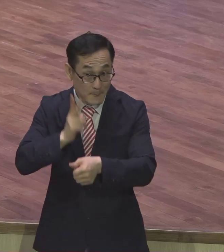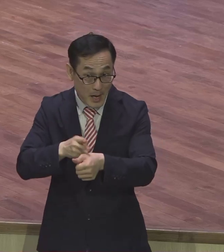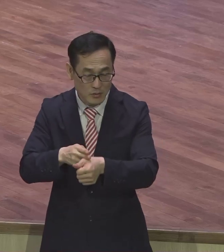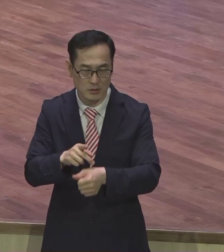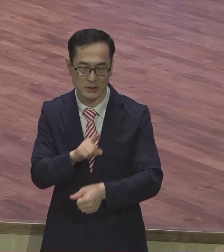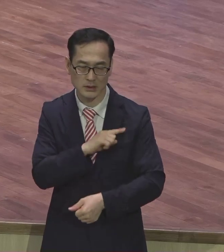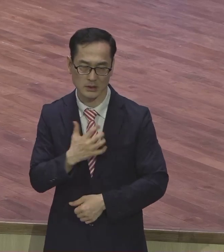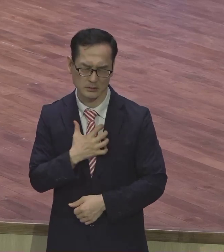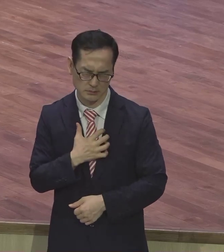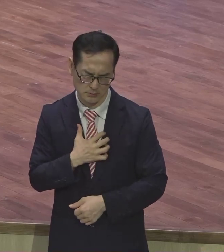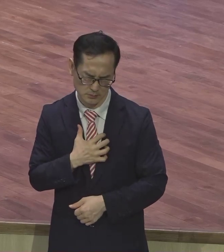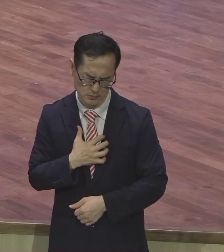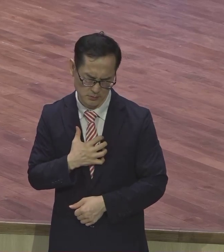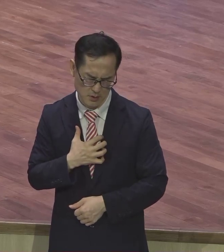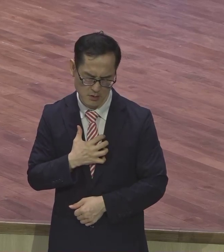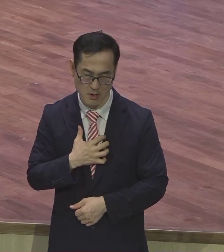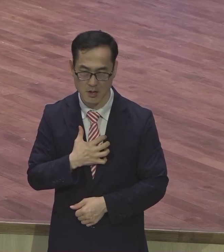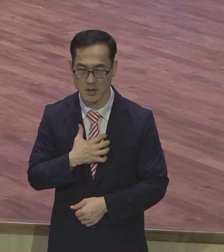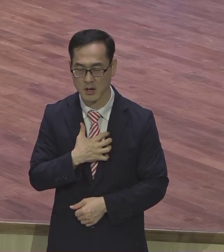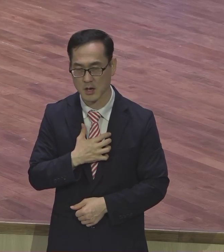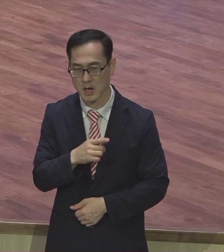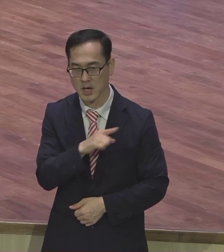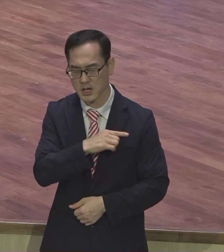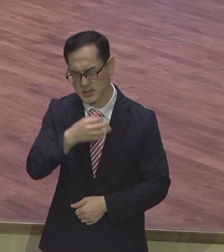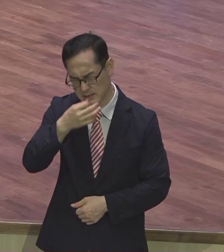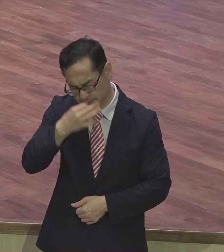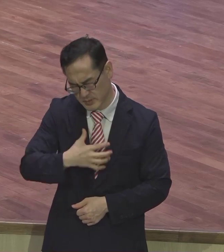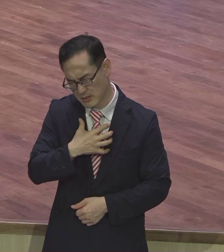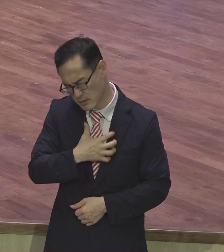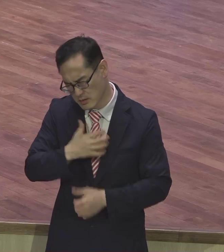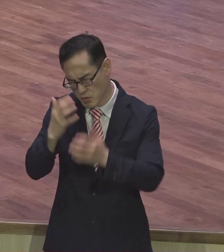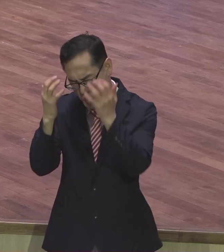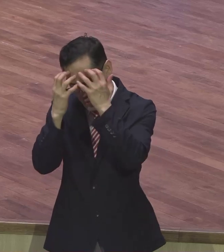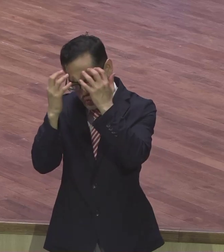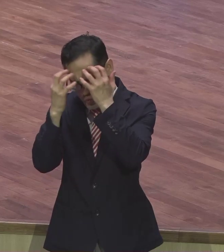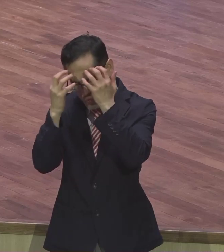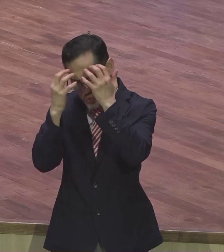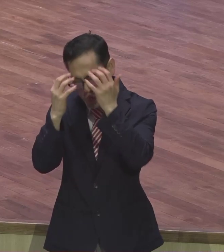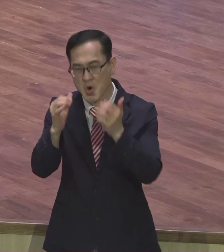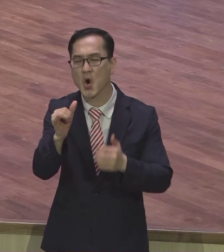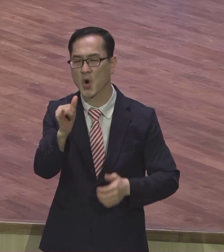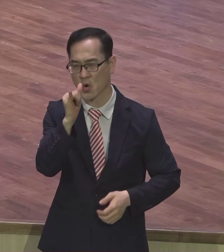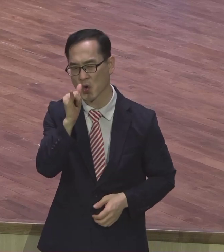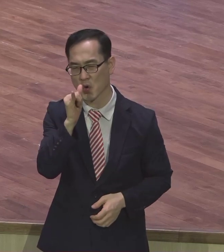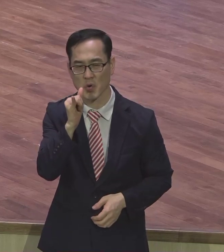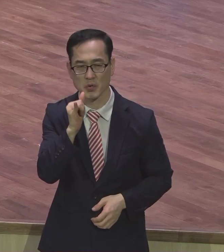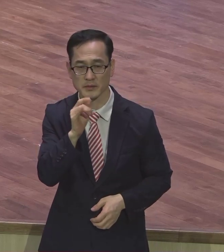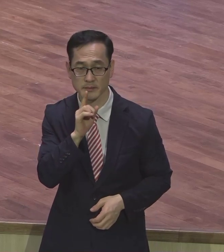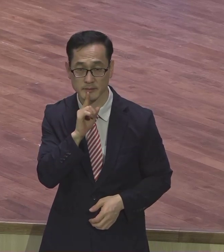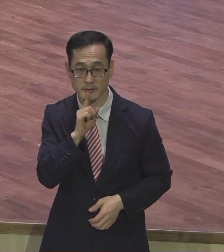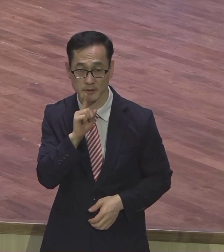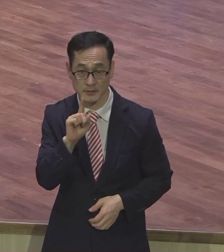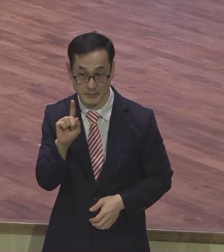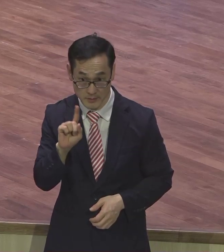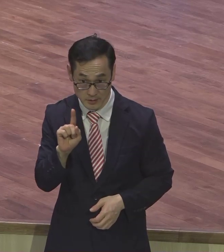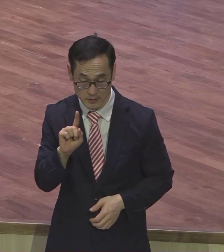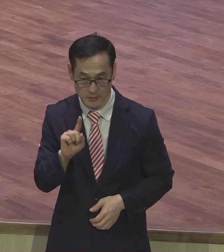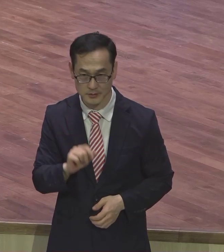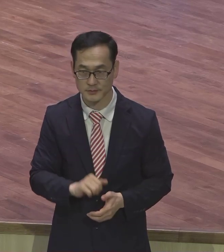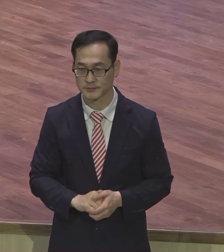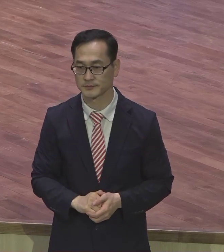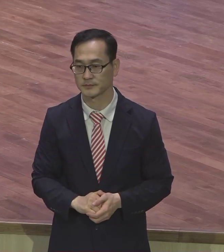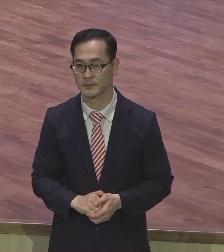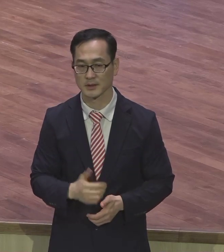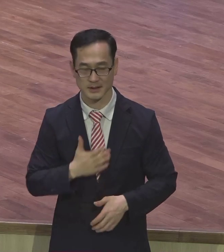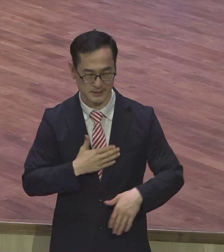고민이 큰 마음에 거치지 않는 고통이 있다 고통이 있는데 그것이 뭐냐 3절에